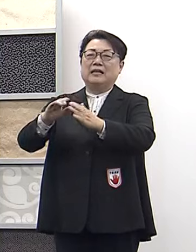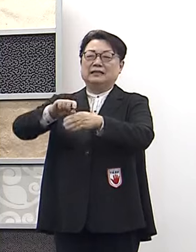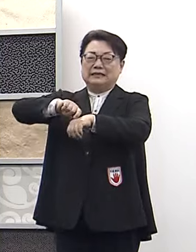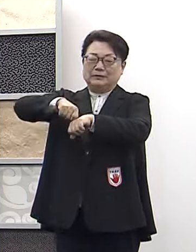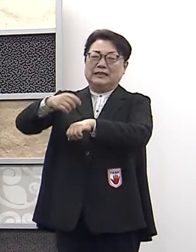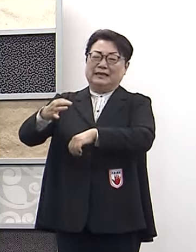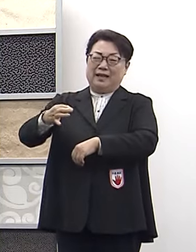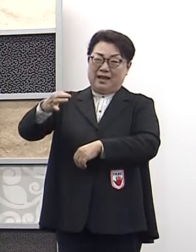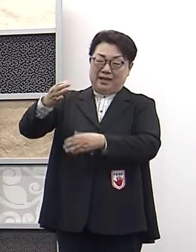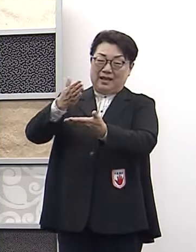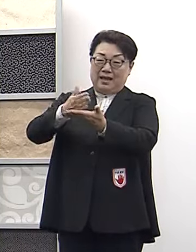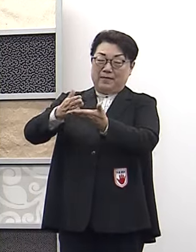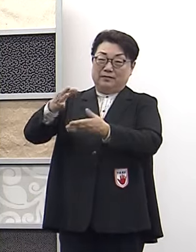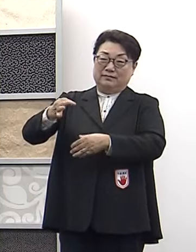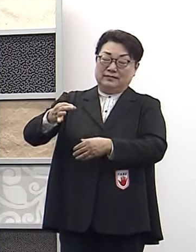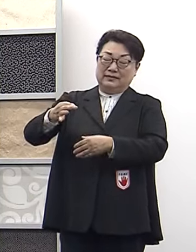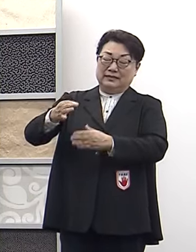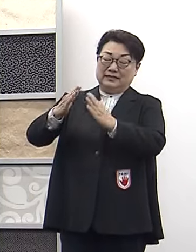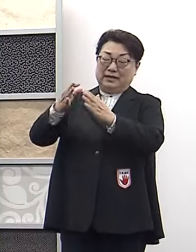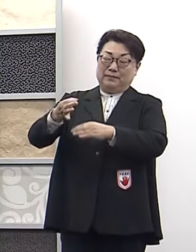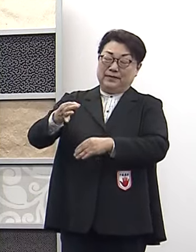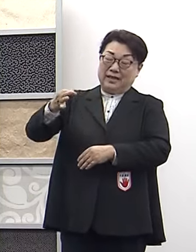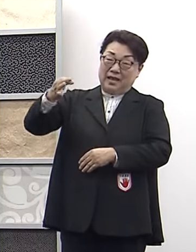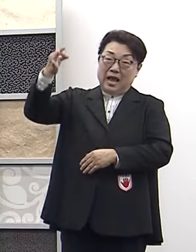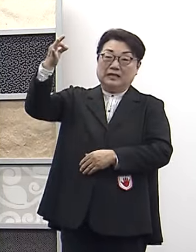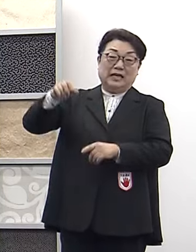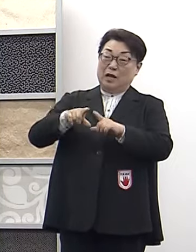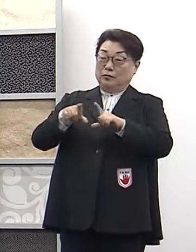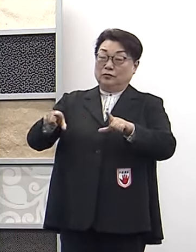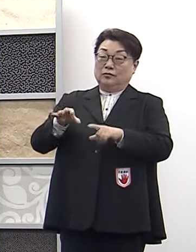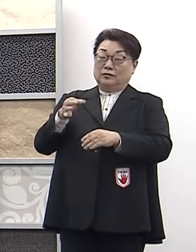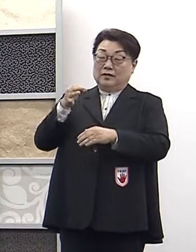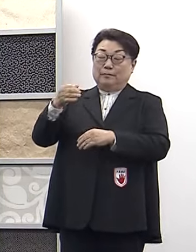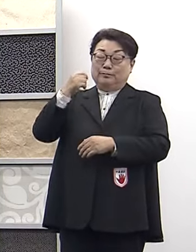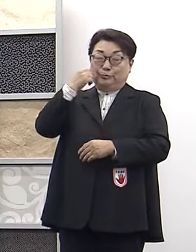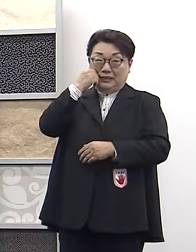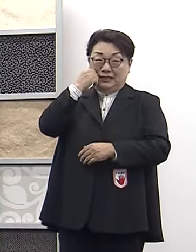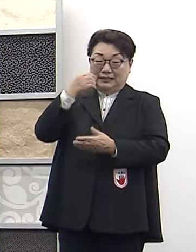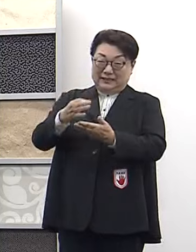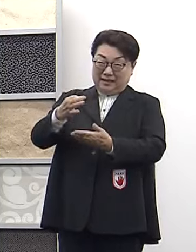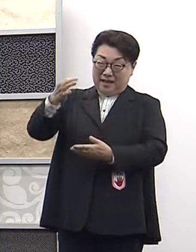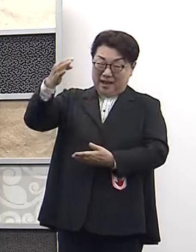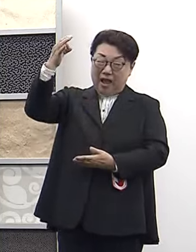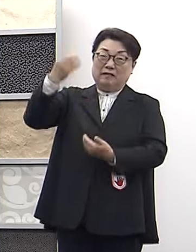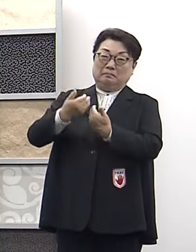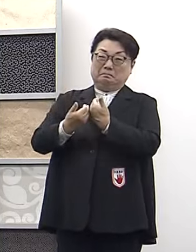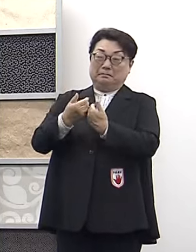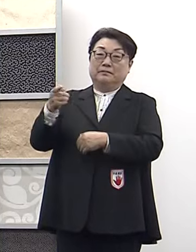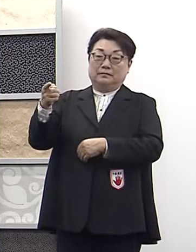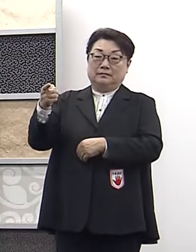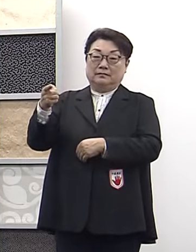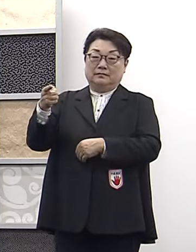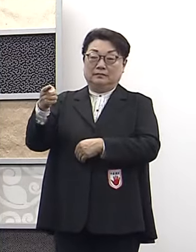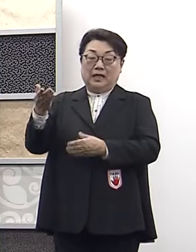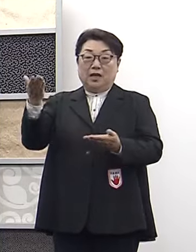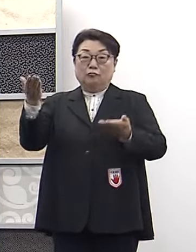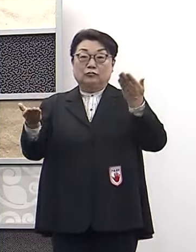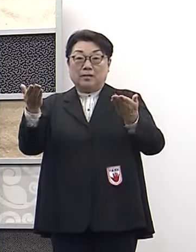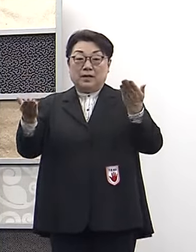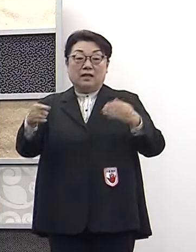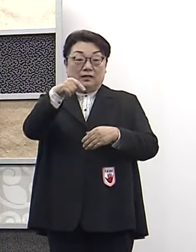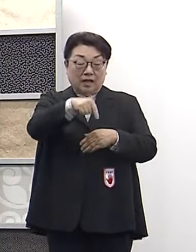高いものに、普通の人が手が届かない水準にもなっているわけですが、これに比べてですね、その都